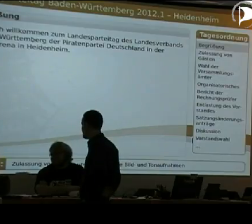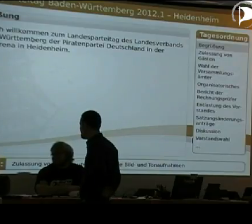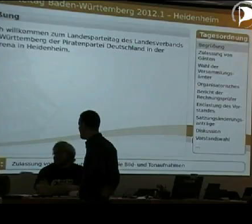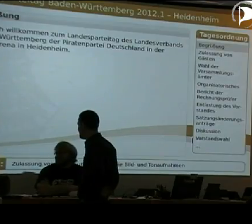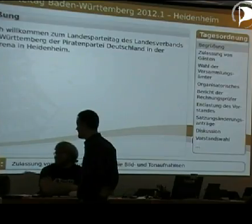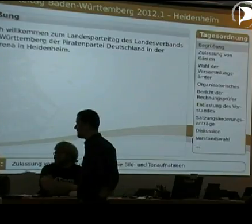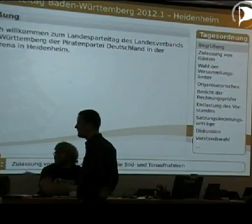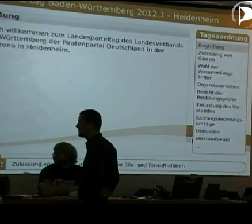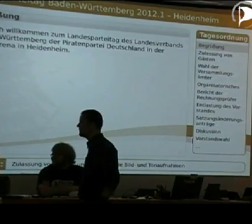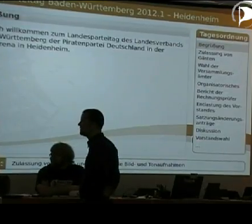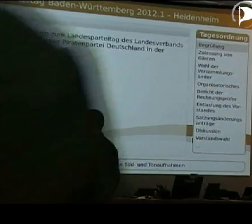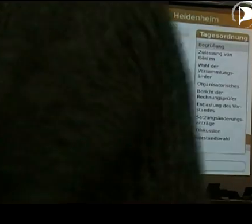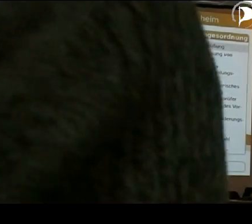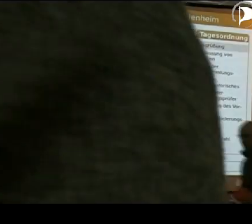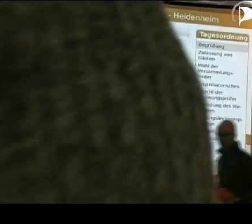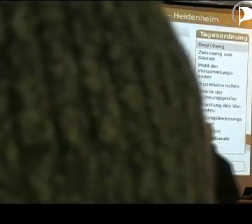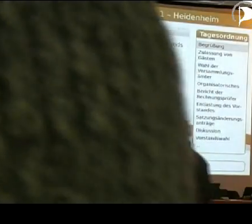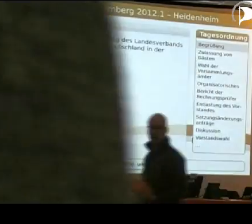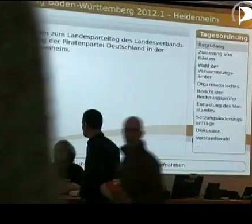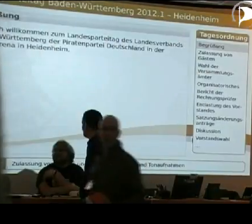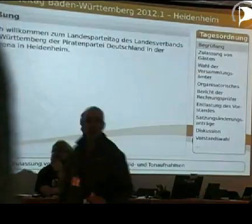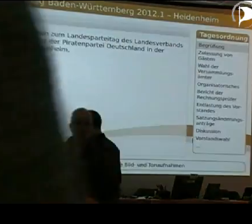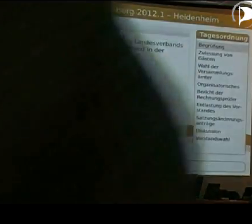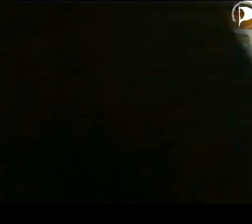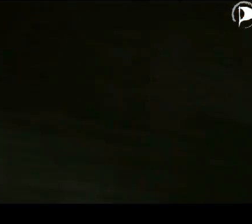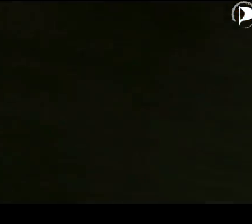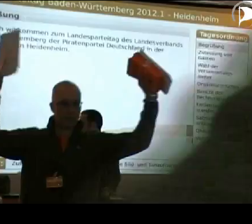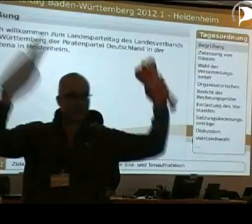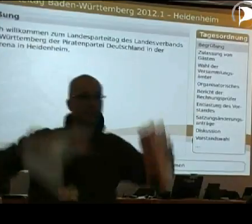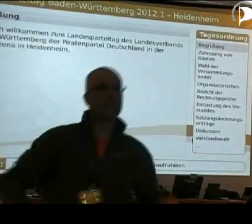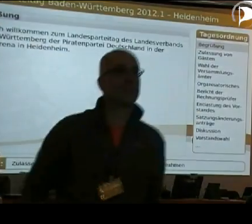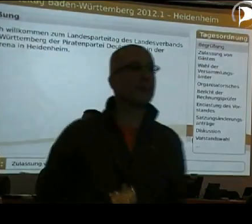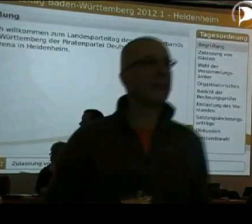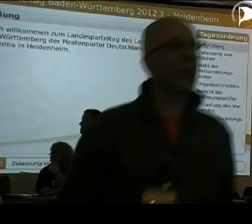das tut was kein tun moment